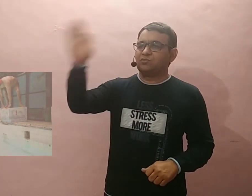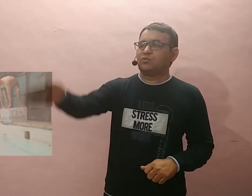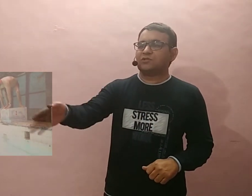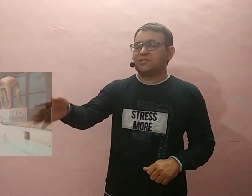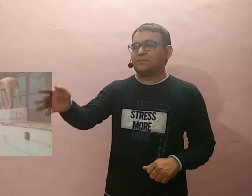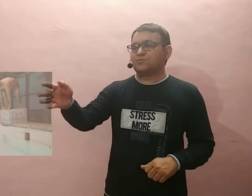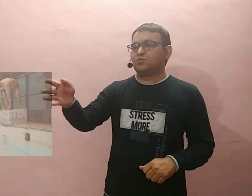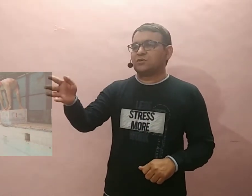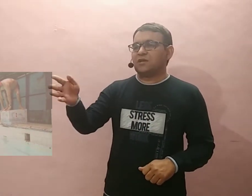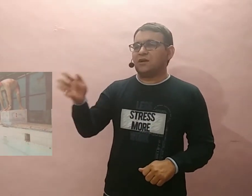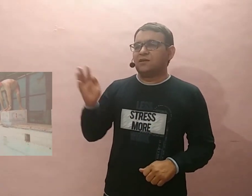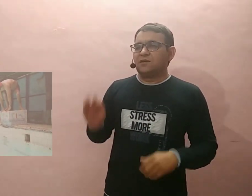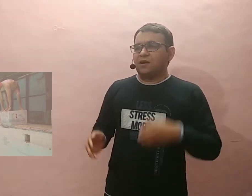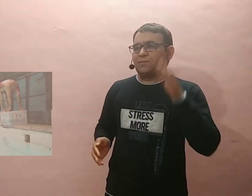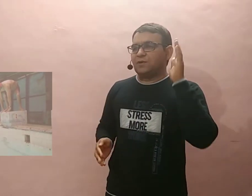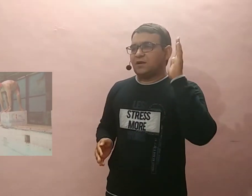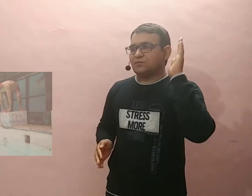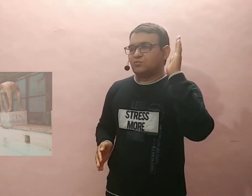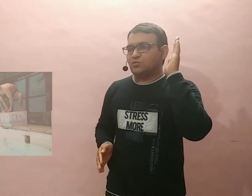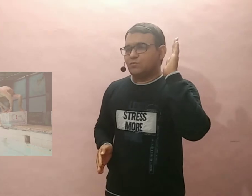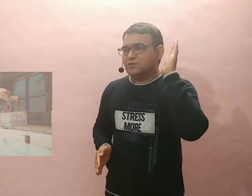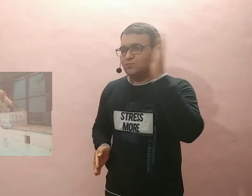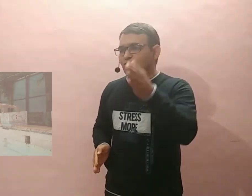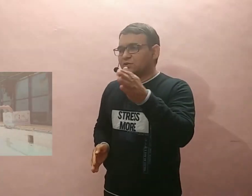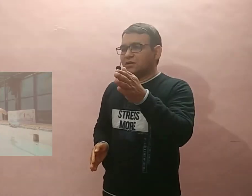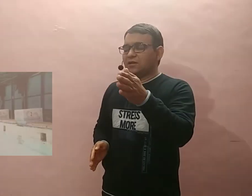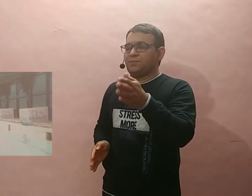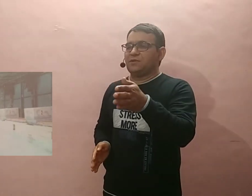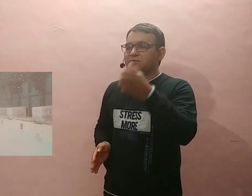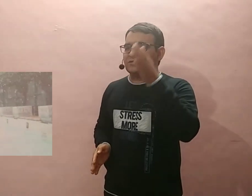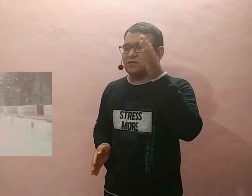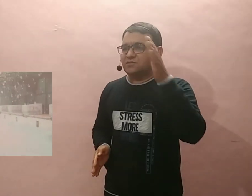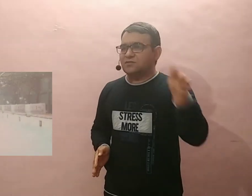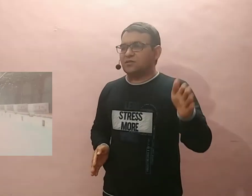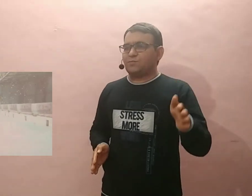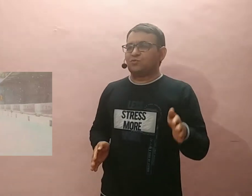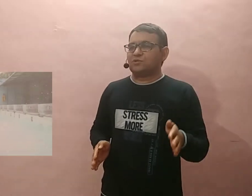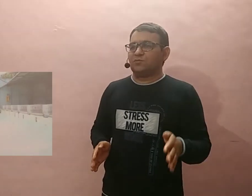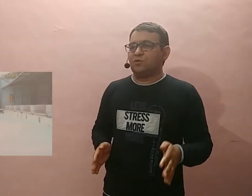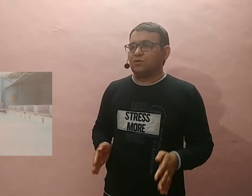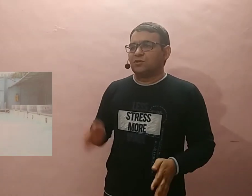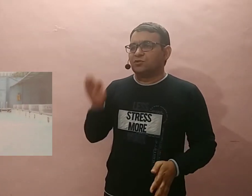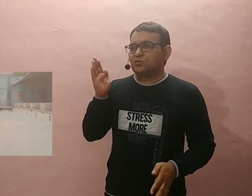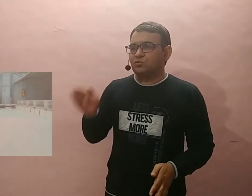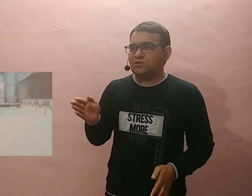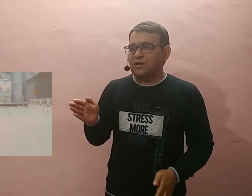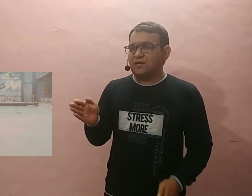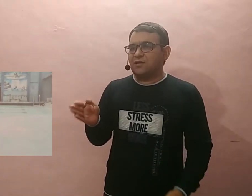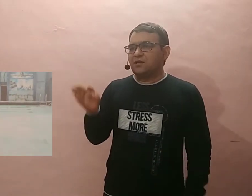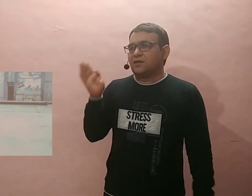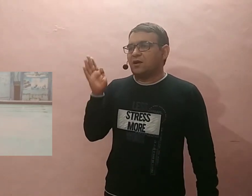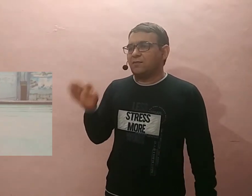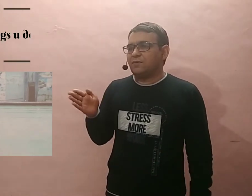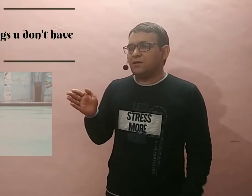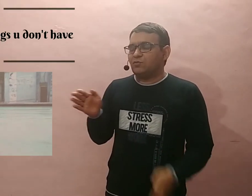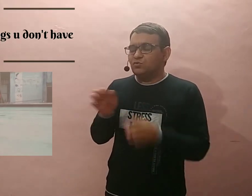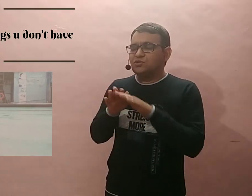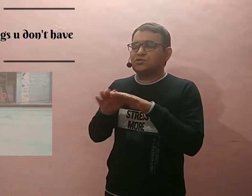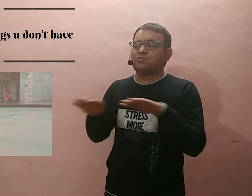को ज्यादा मजबूत किया, अपने हाथों को मजबूत कर अपने सक्सेस तक पहुंचे वो। दूसरा है, हमें उन चीजों के